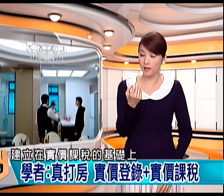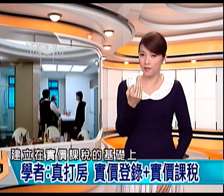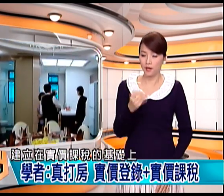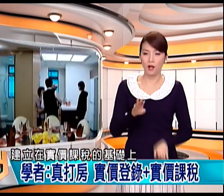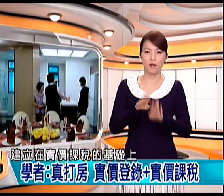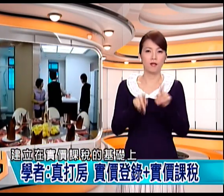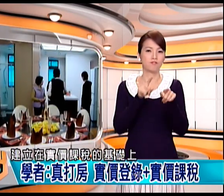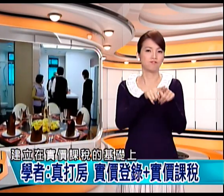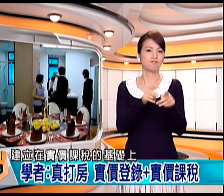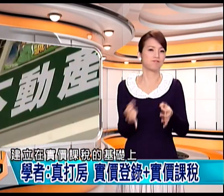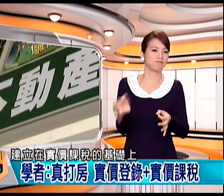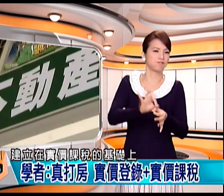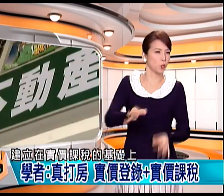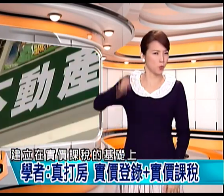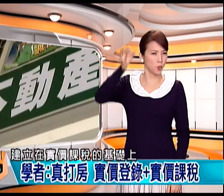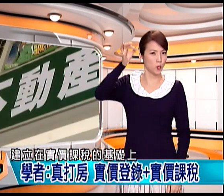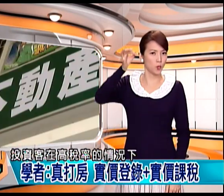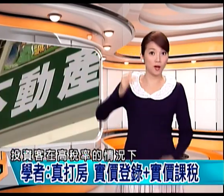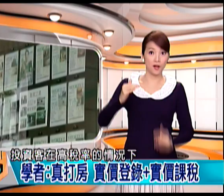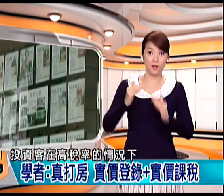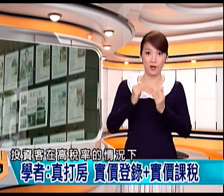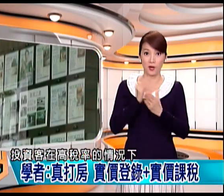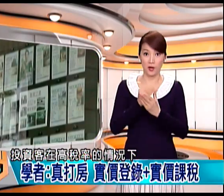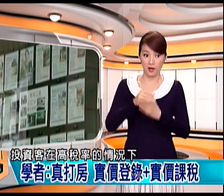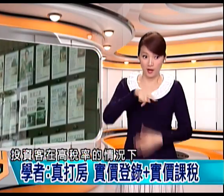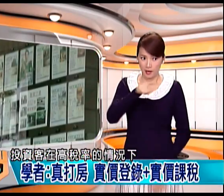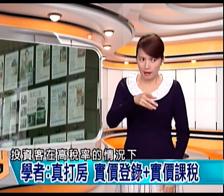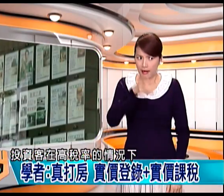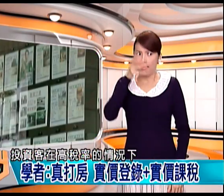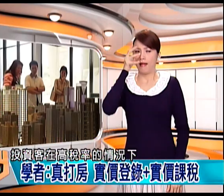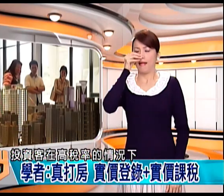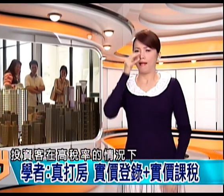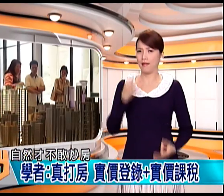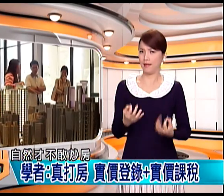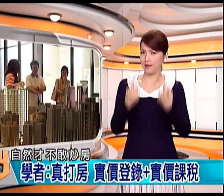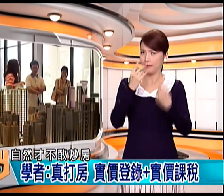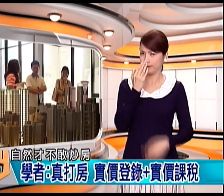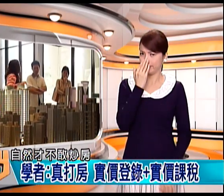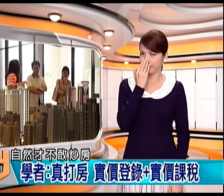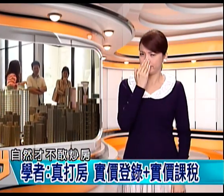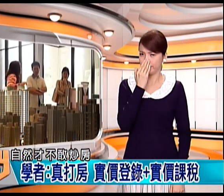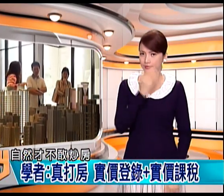实价课税的基础上，投资客在高税率的情况下自然不敢炒房。